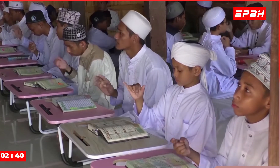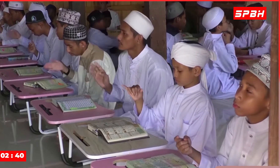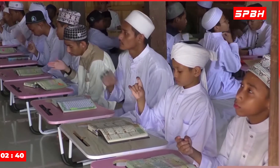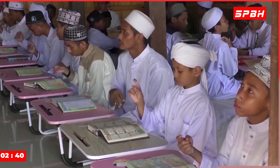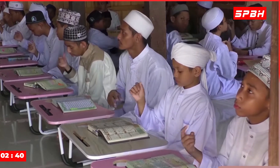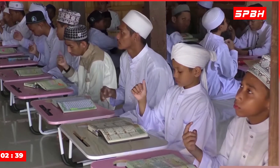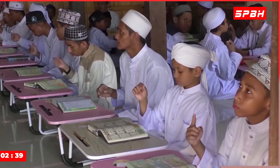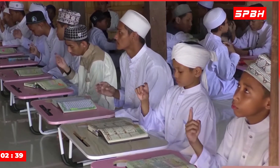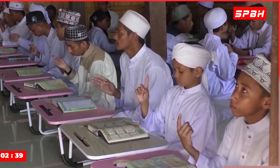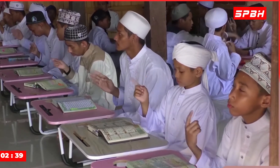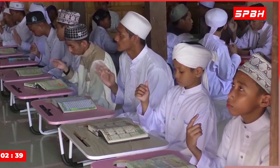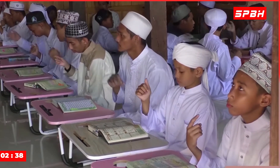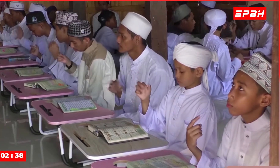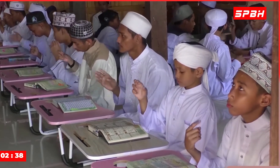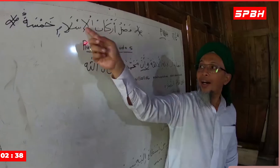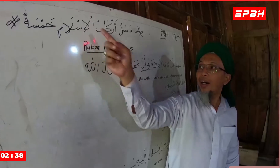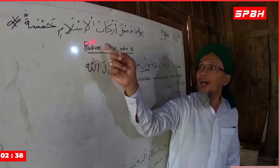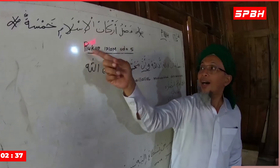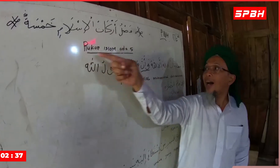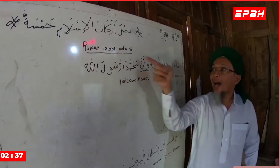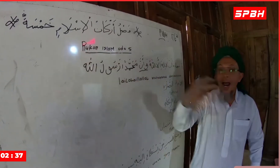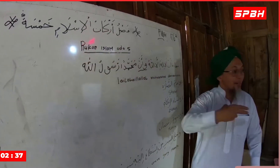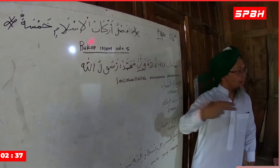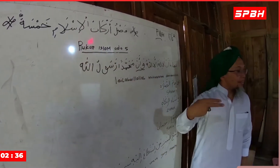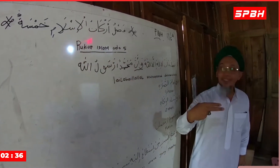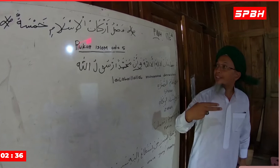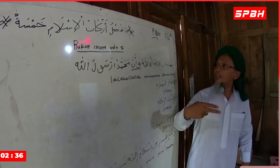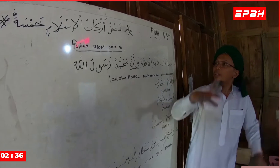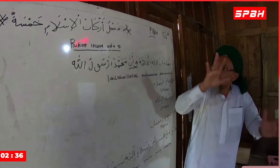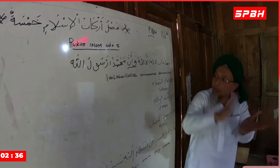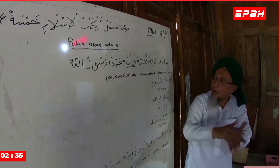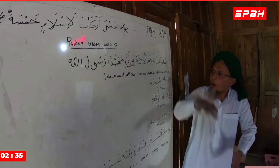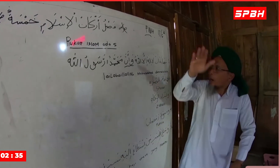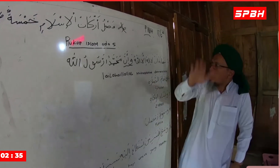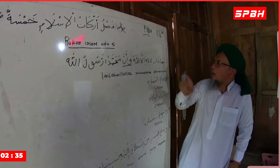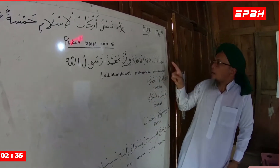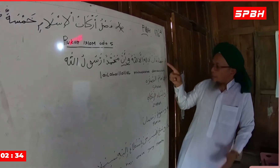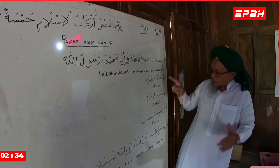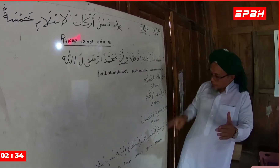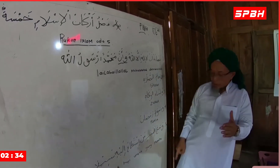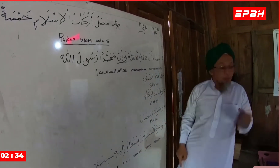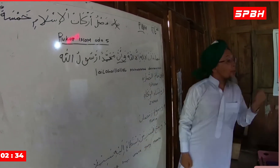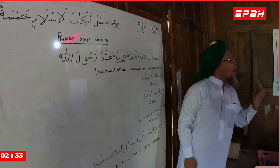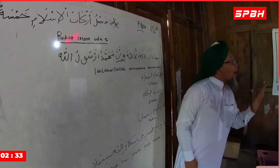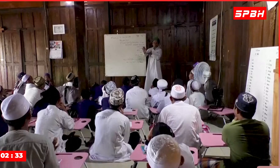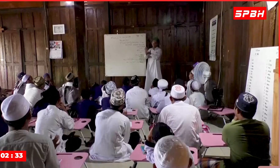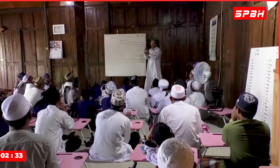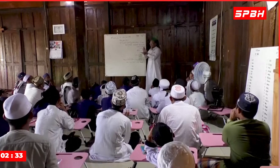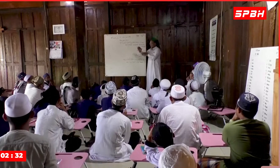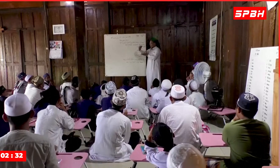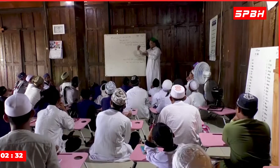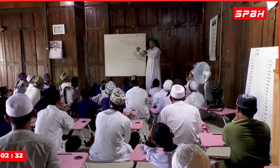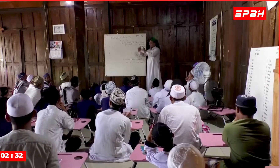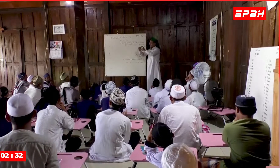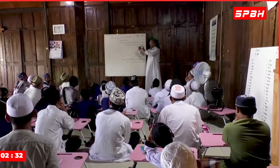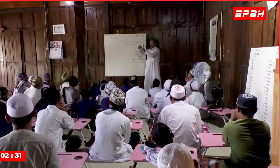năm 2019, lo ngại về việc trẻ em khiếm thính bị gạt ra ngoài chương trình giảng dạy ở trường công. Kafi cho biết, bởi vì những trường nội trú